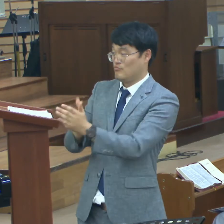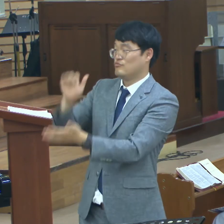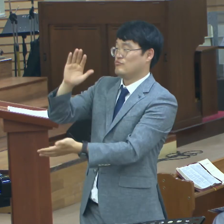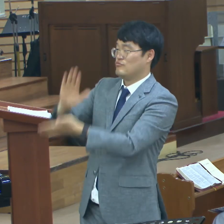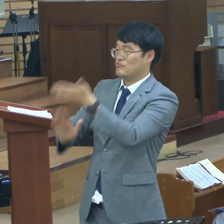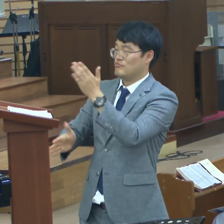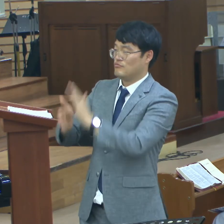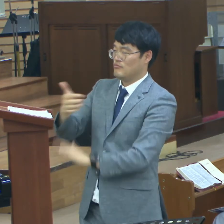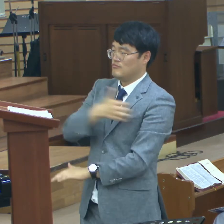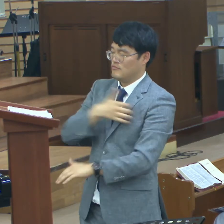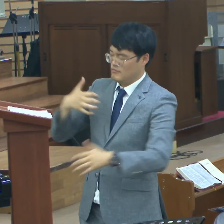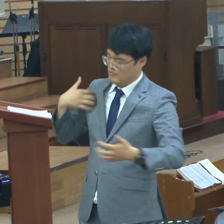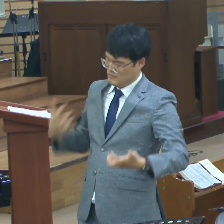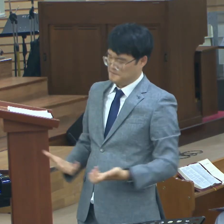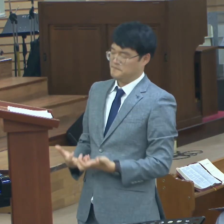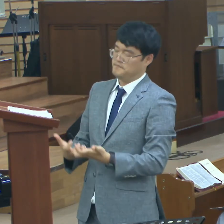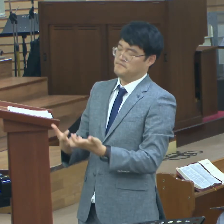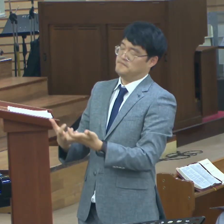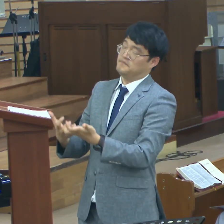영원